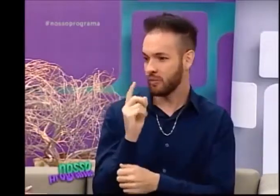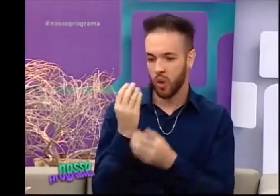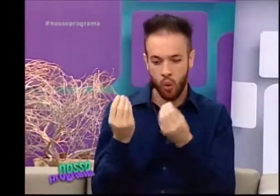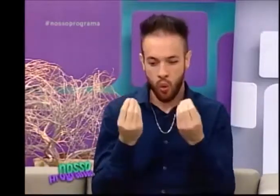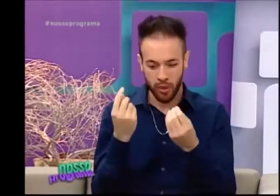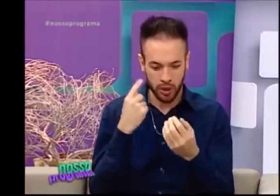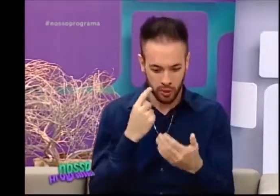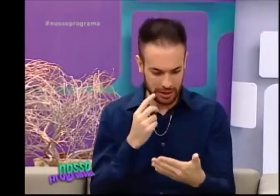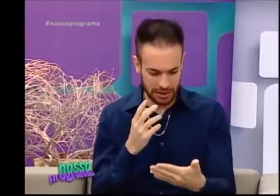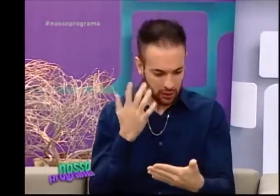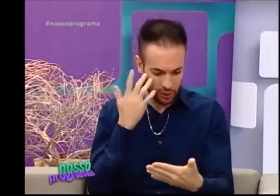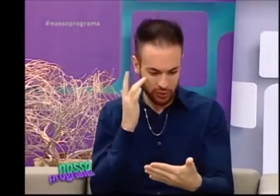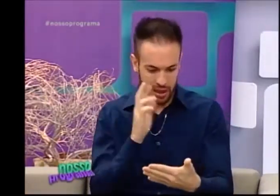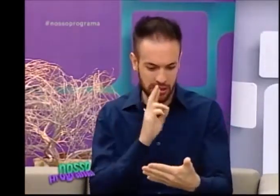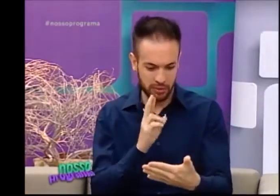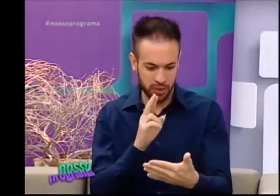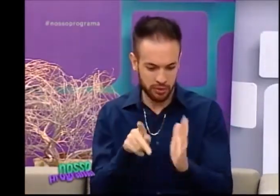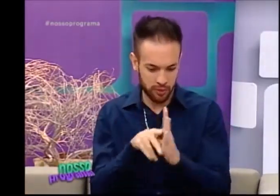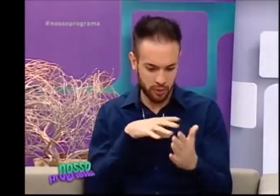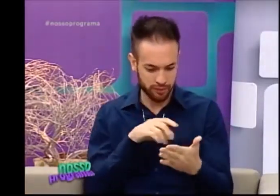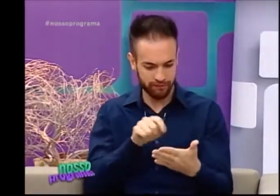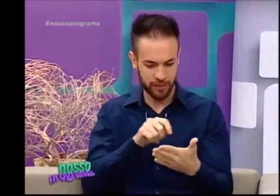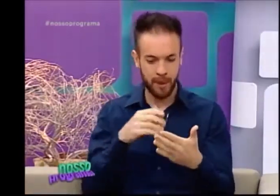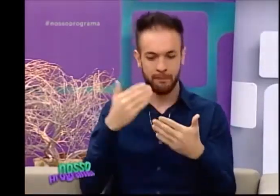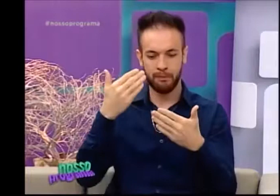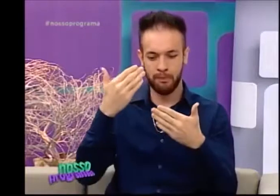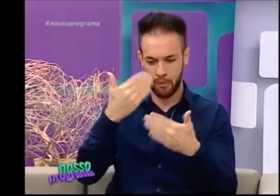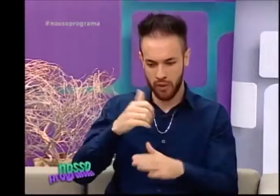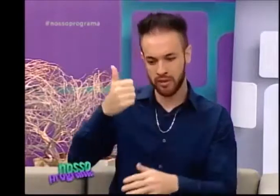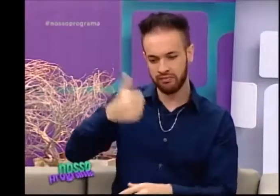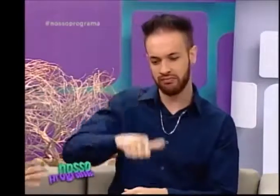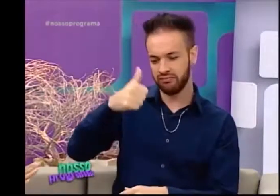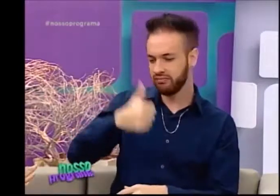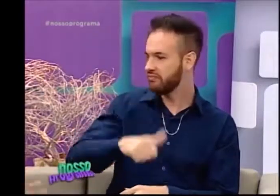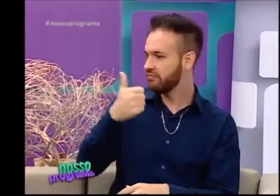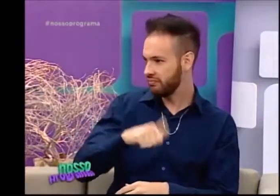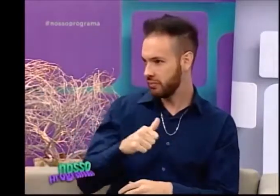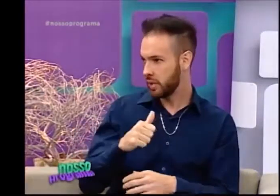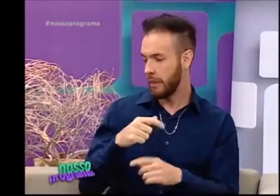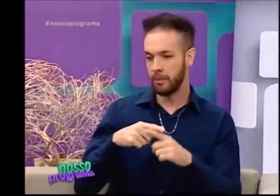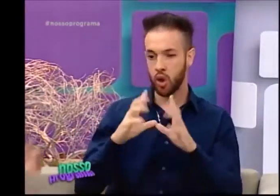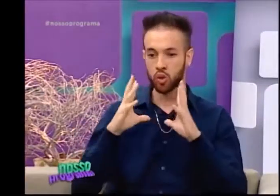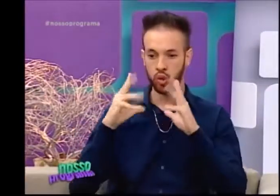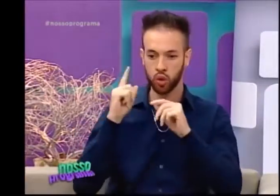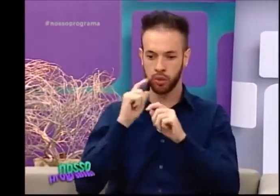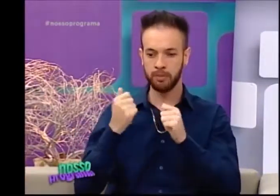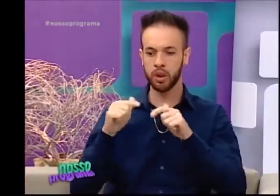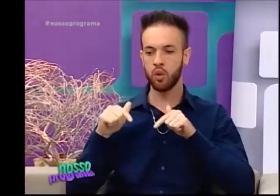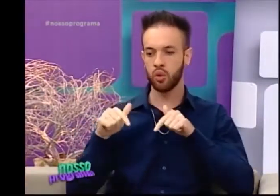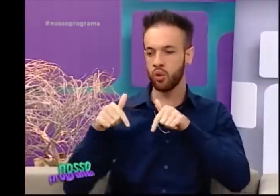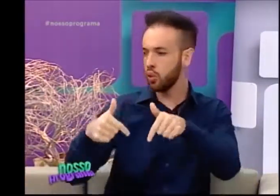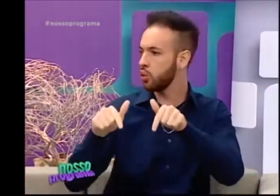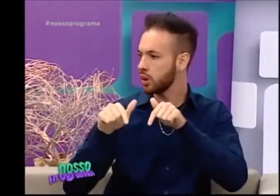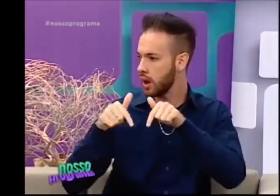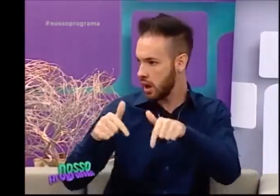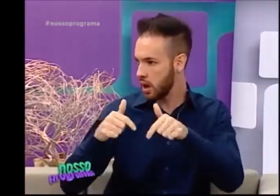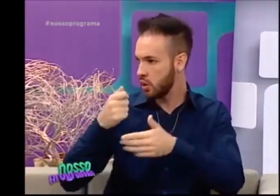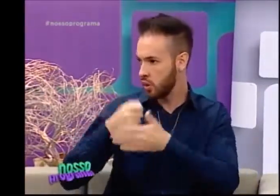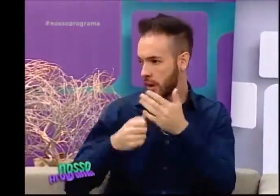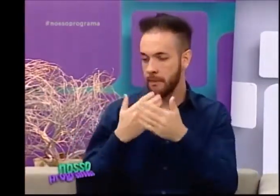tinha intérprete. Então, começou a ter intérprete e a resposta era totalmente diferente. Então, eles sempre eram reprovados. E